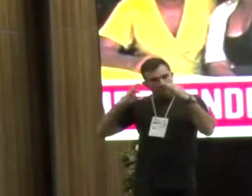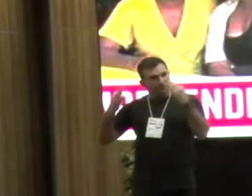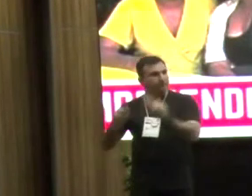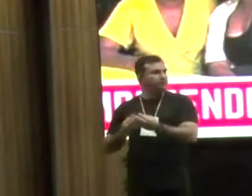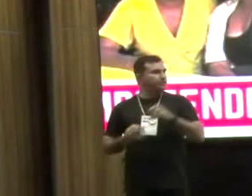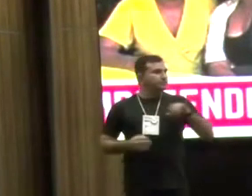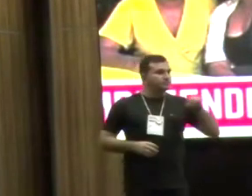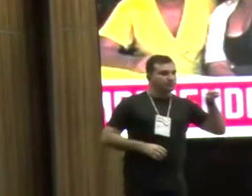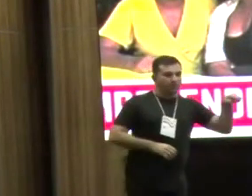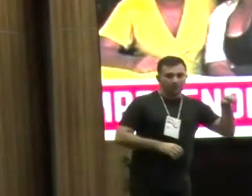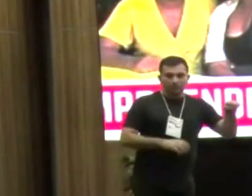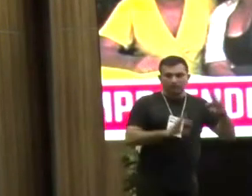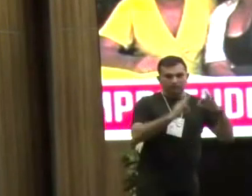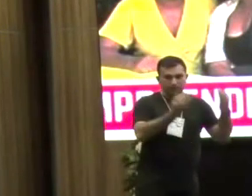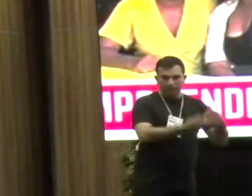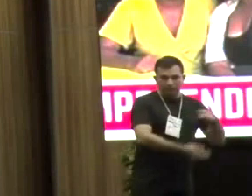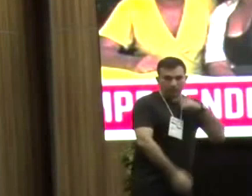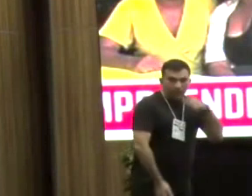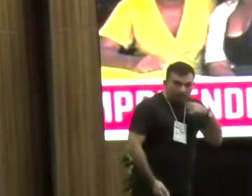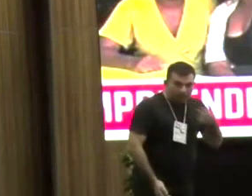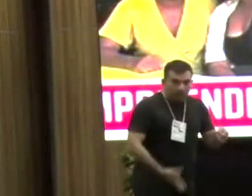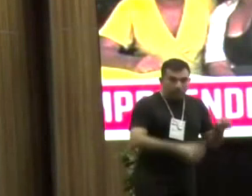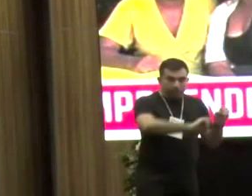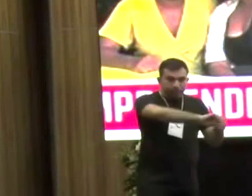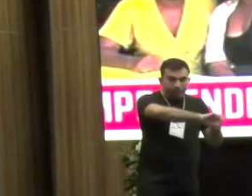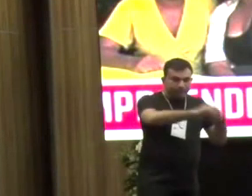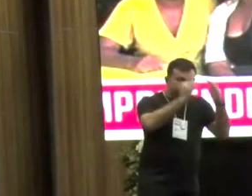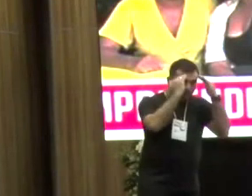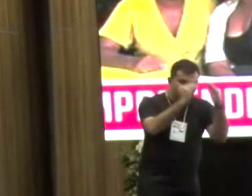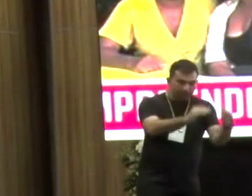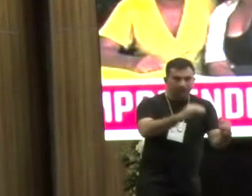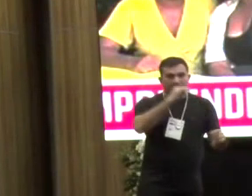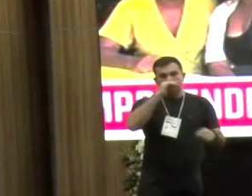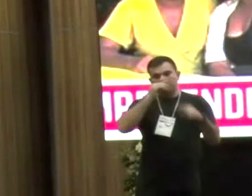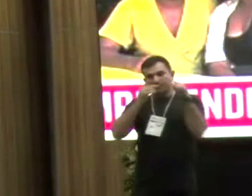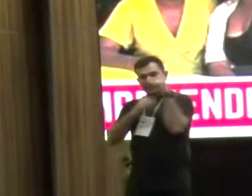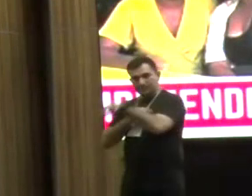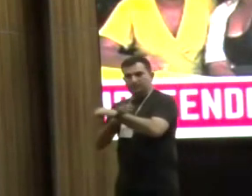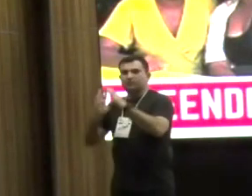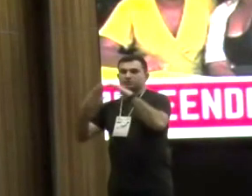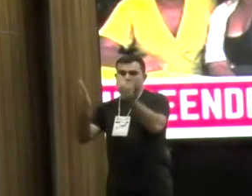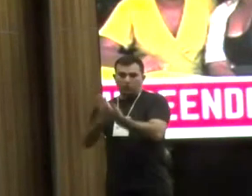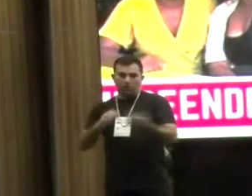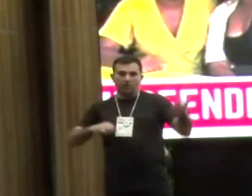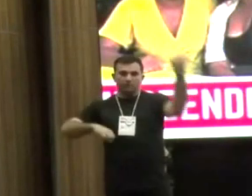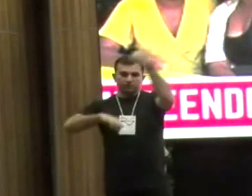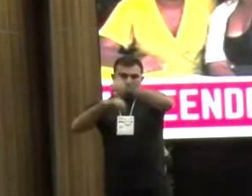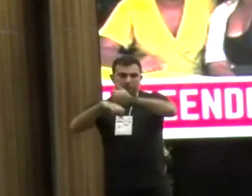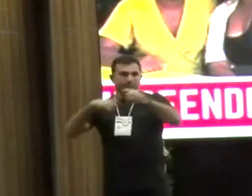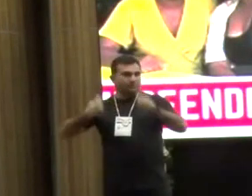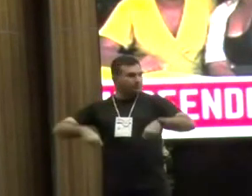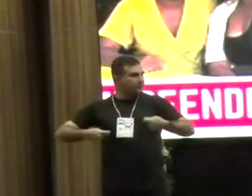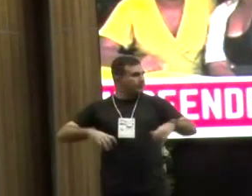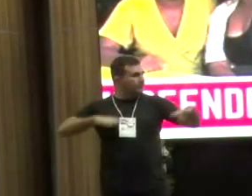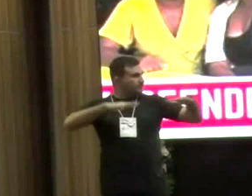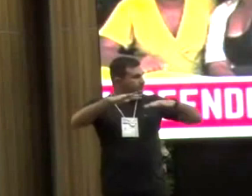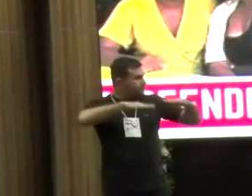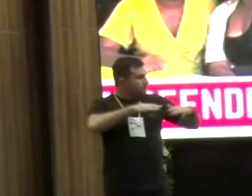de fazê-lo. E aí, essa mobilização está dizendo que eu preciso